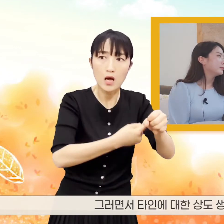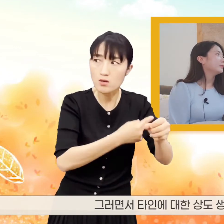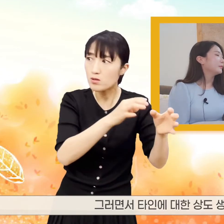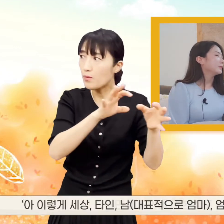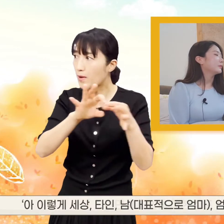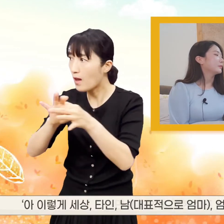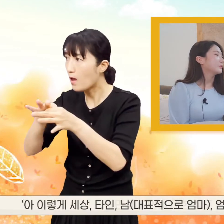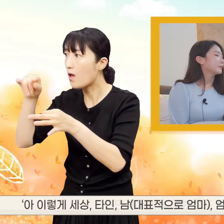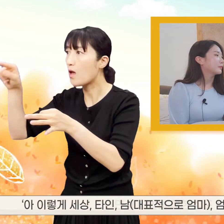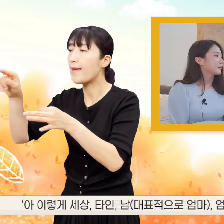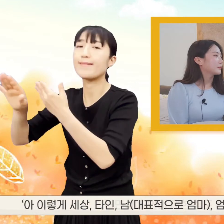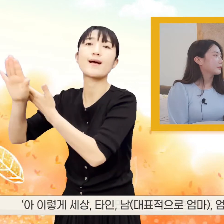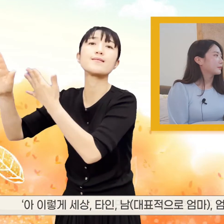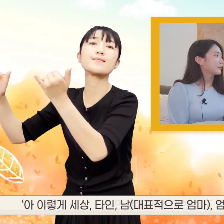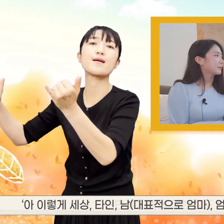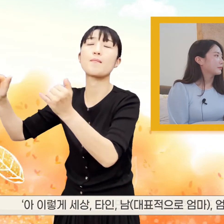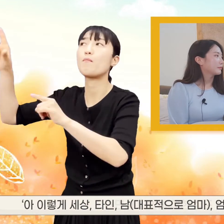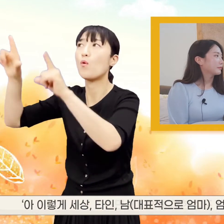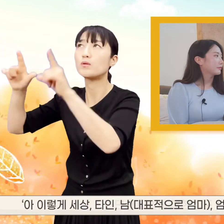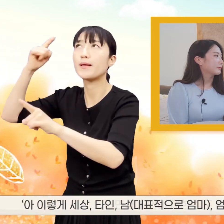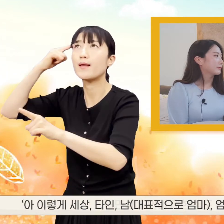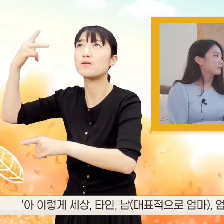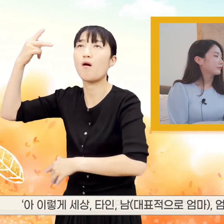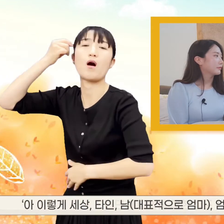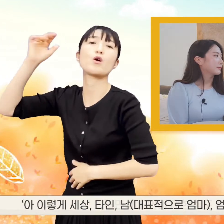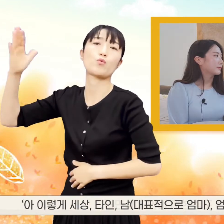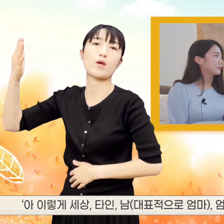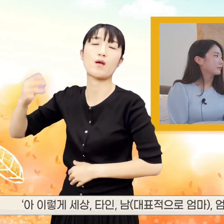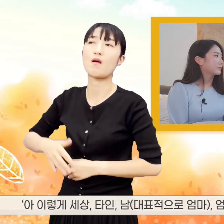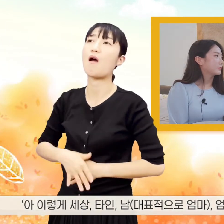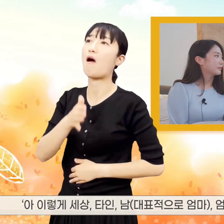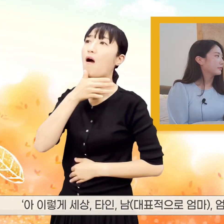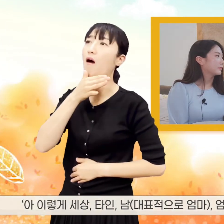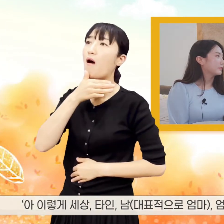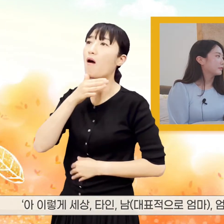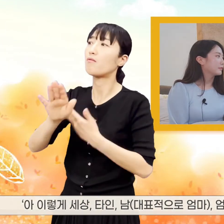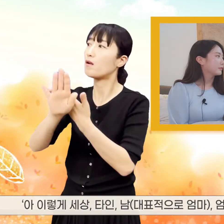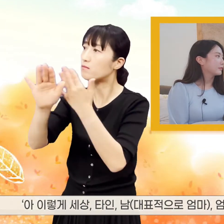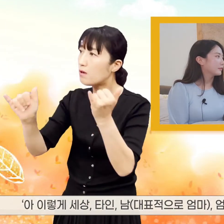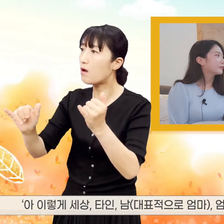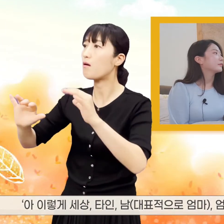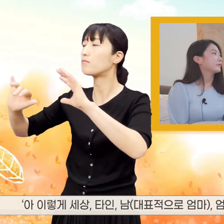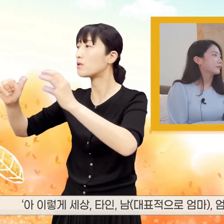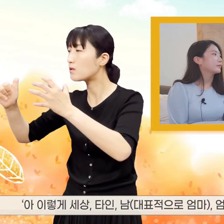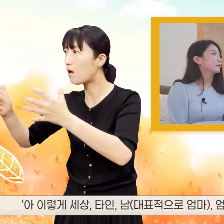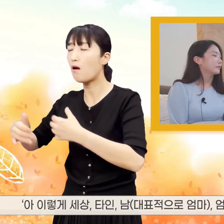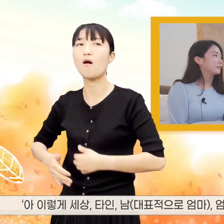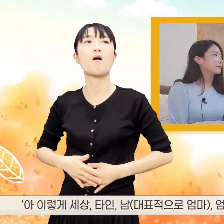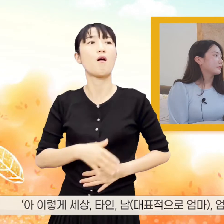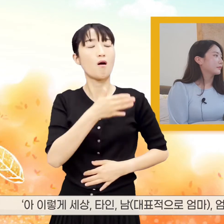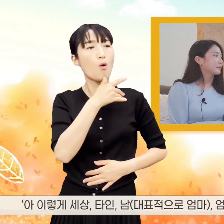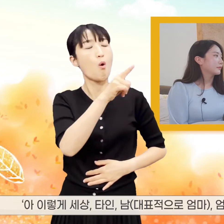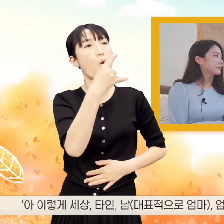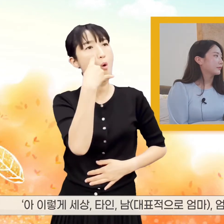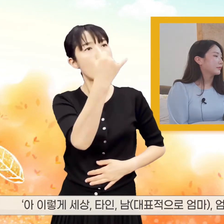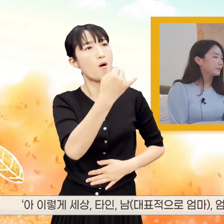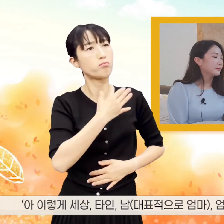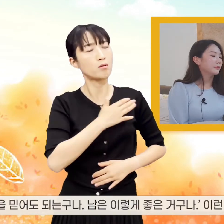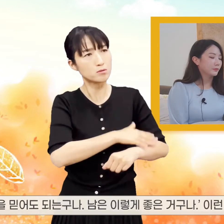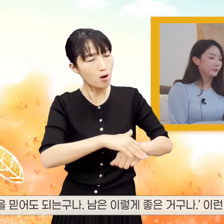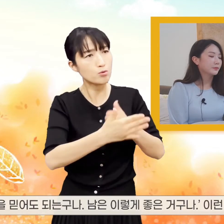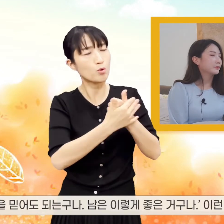거죠. 이렇게 세상, 타인, 남, 대표적인 게 엄마는 이렇게